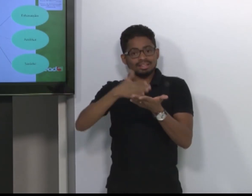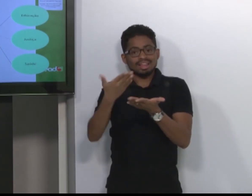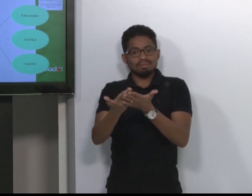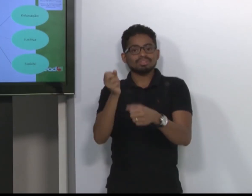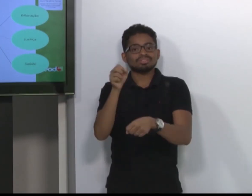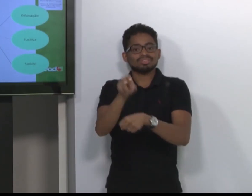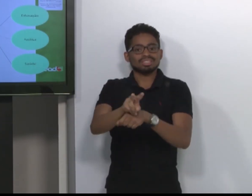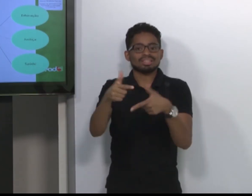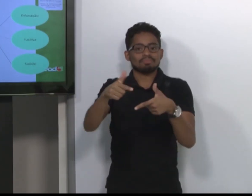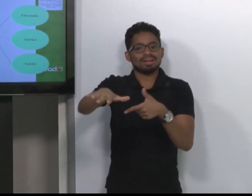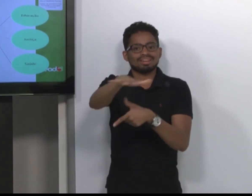delegacia,